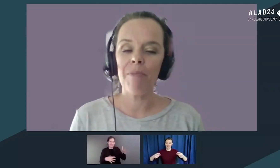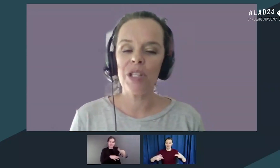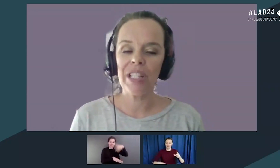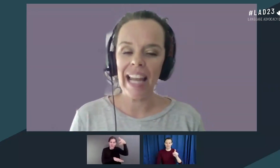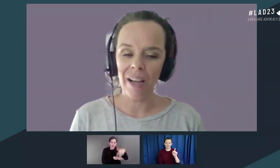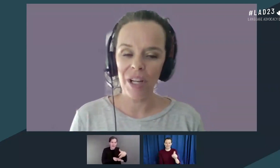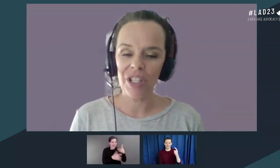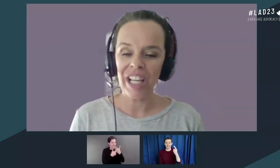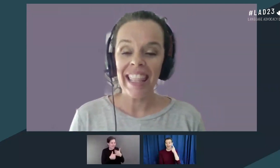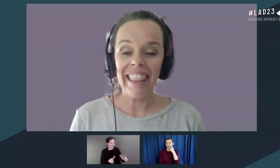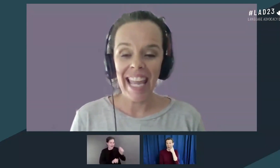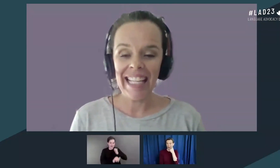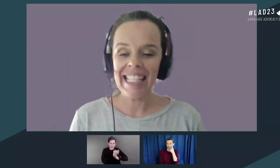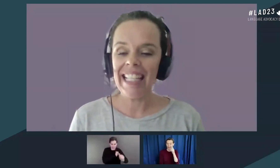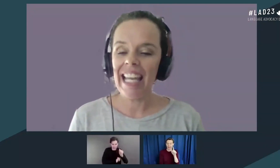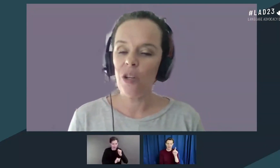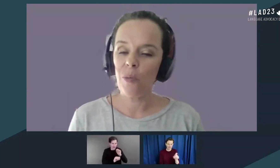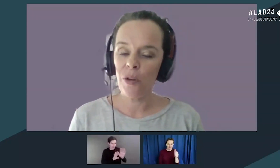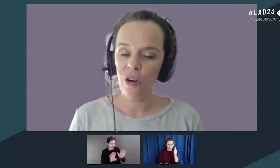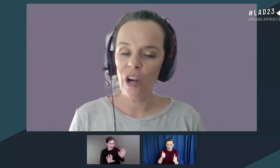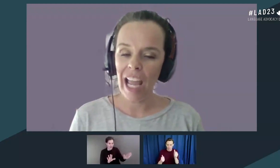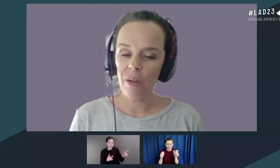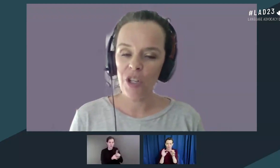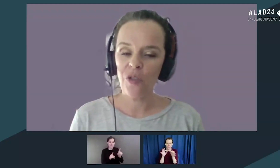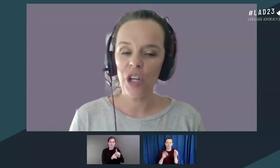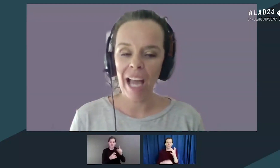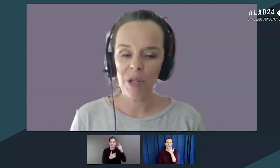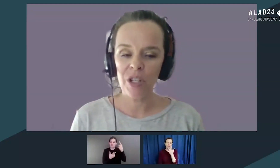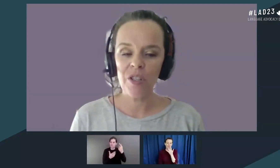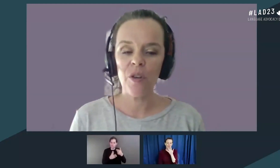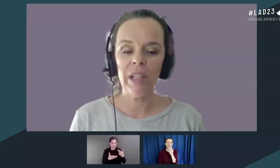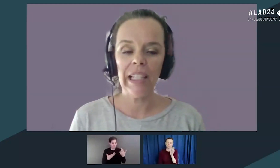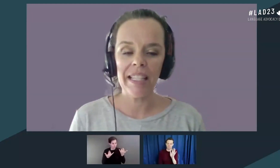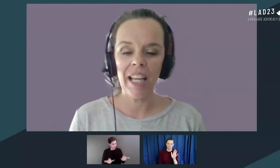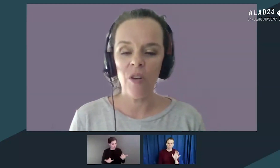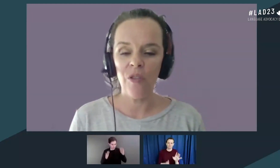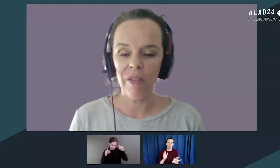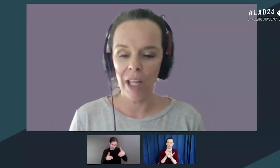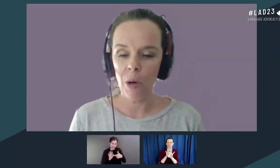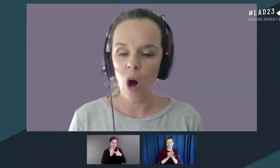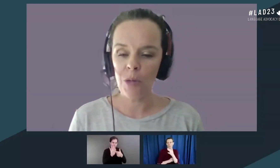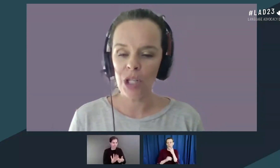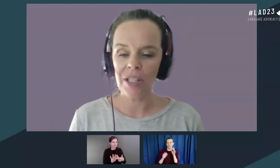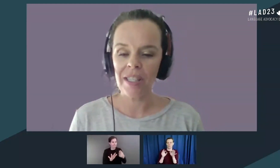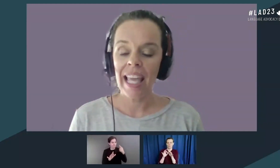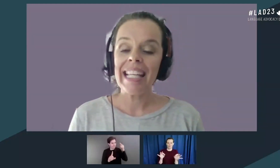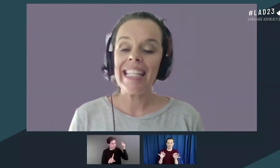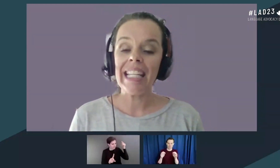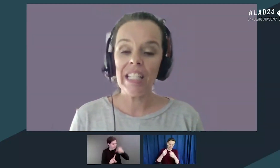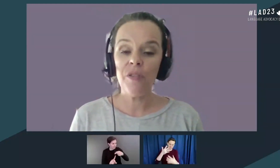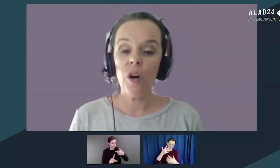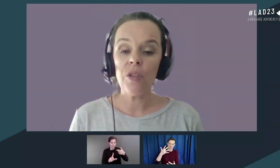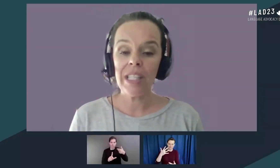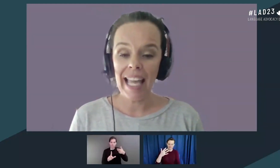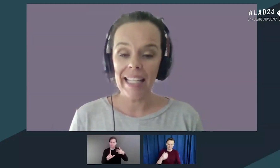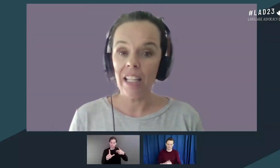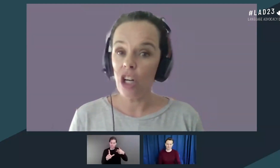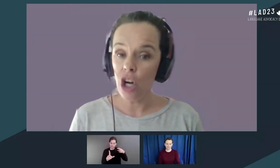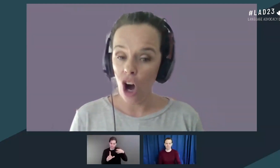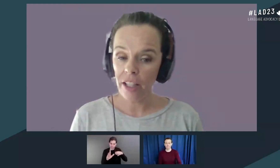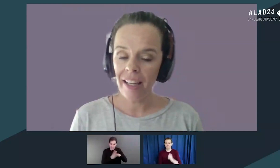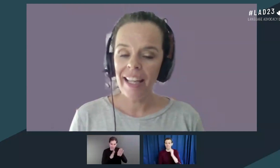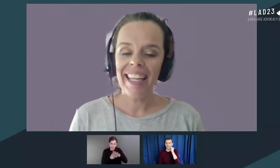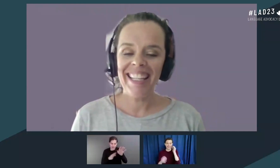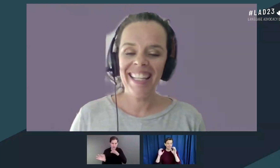œil pour sélectionner la langue et sous-titres, puis sélectionnez votre langue préférée pour les sous-titres dans la liste des options